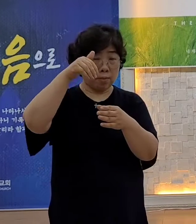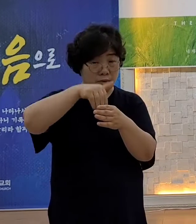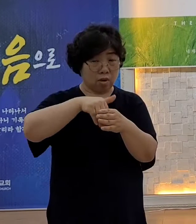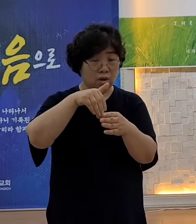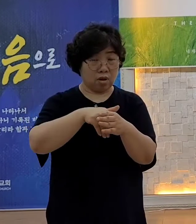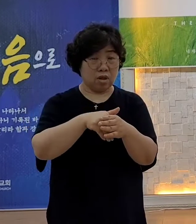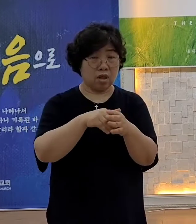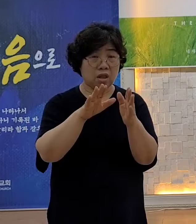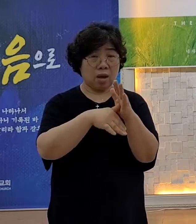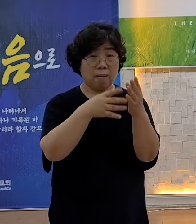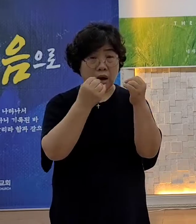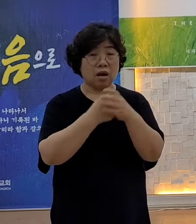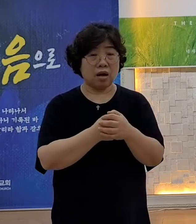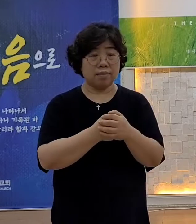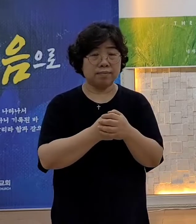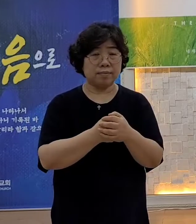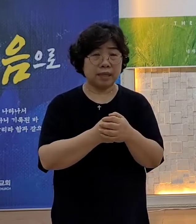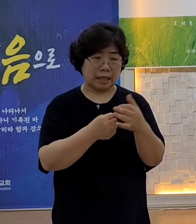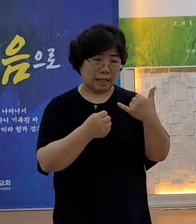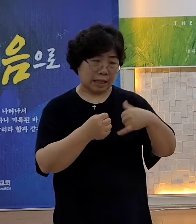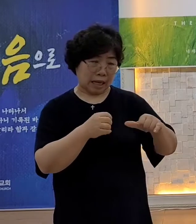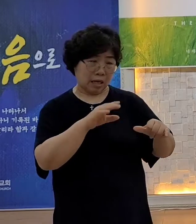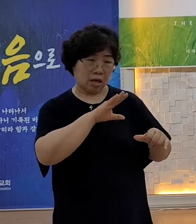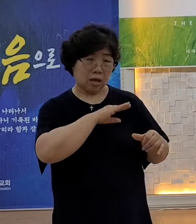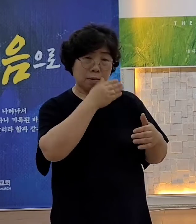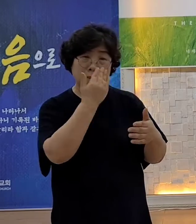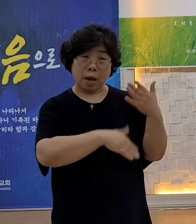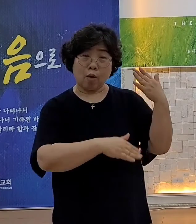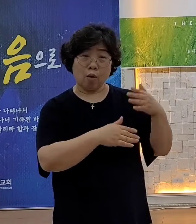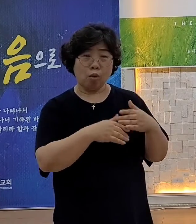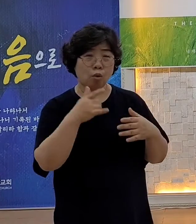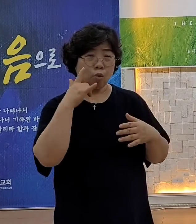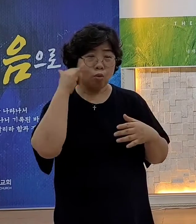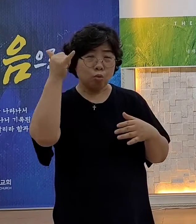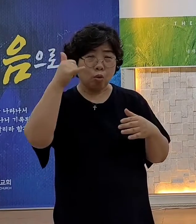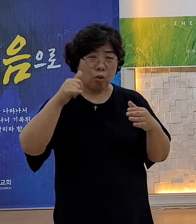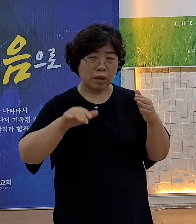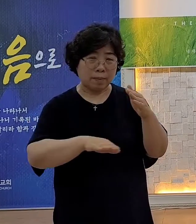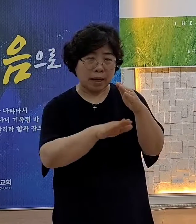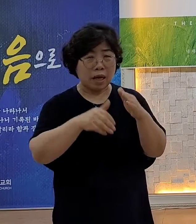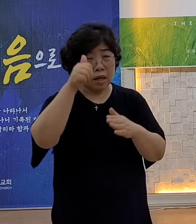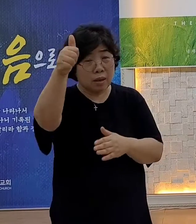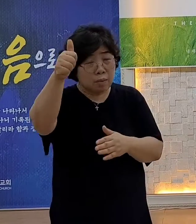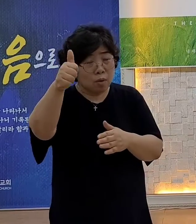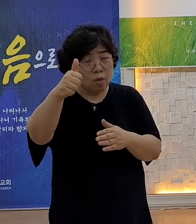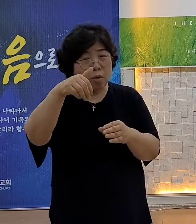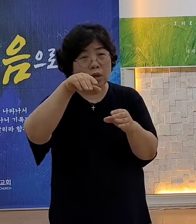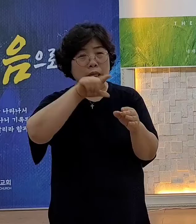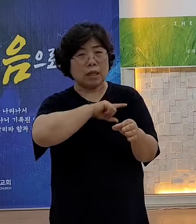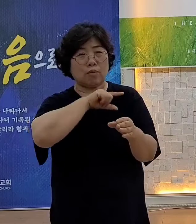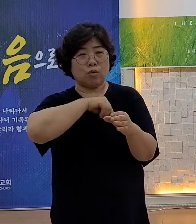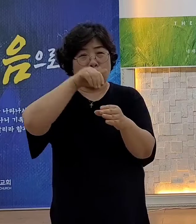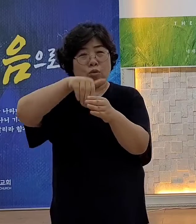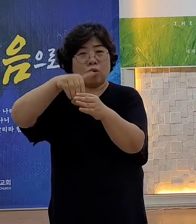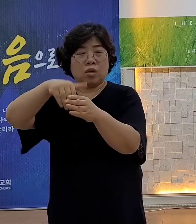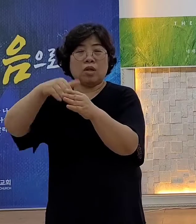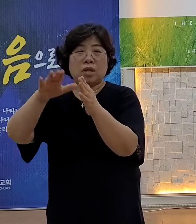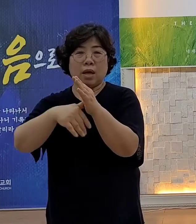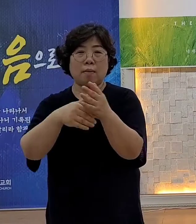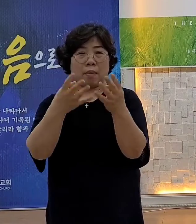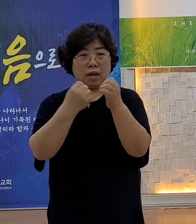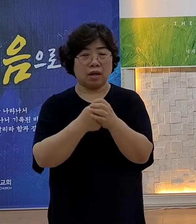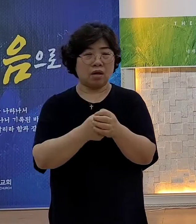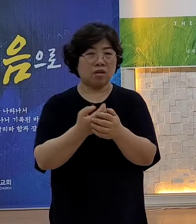합니다. 그리고 자기들이 직접 모은 돈 그리고 직접 그 헌금함에 본인 스스로 이름 적고